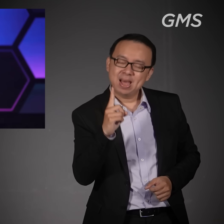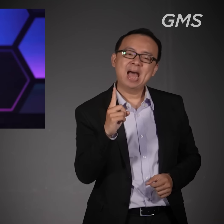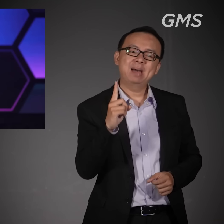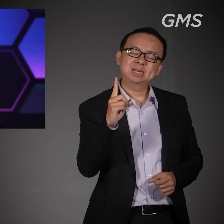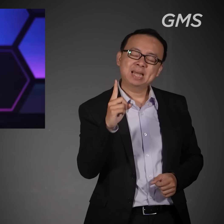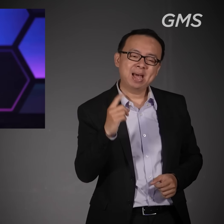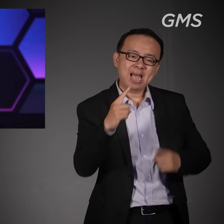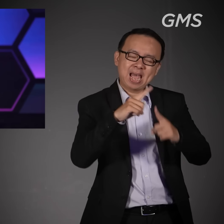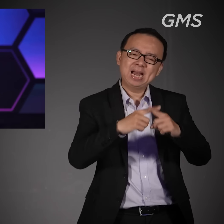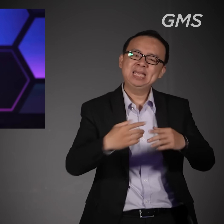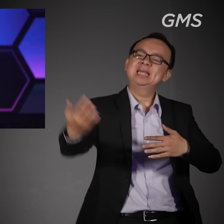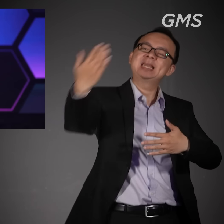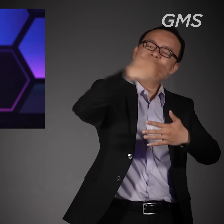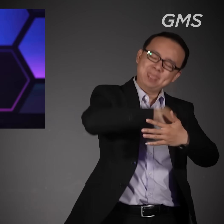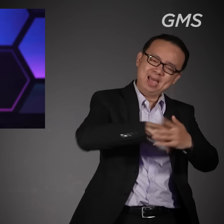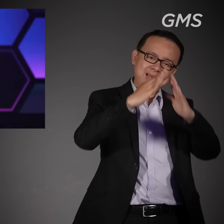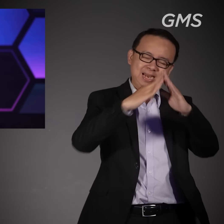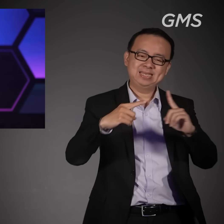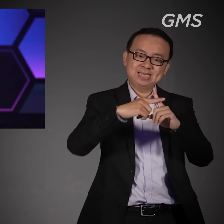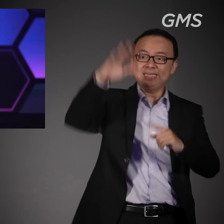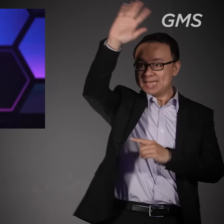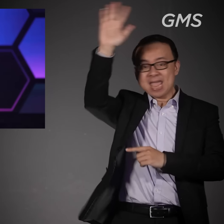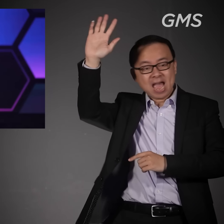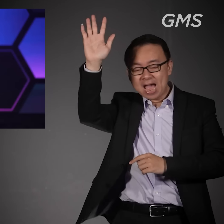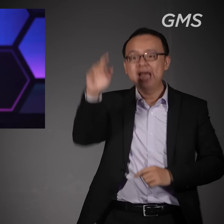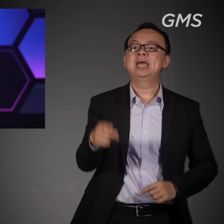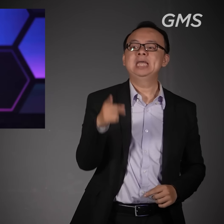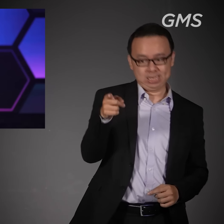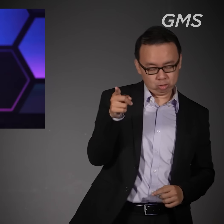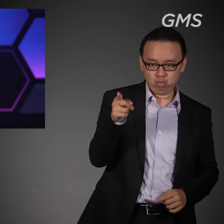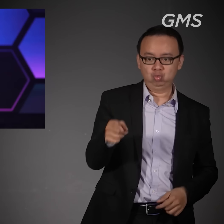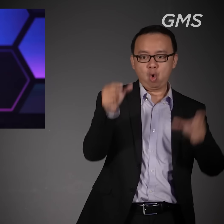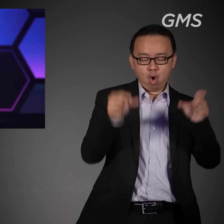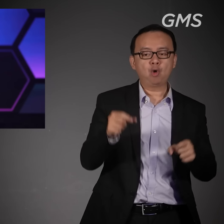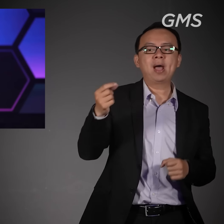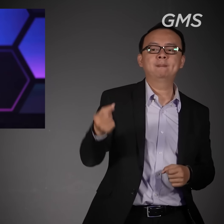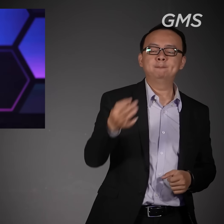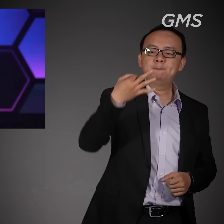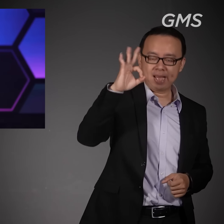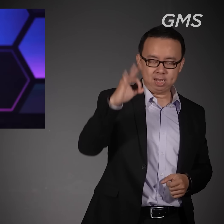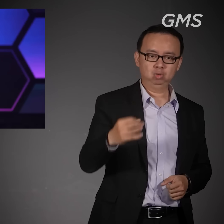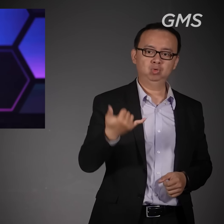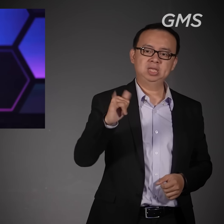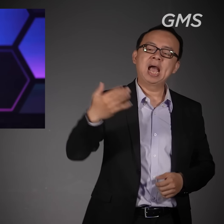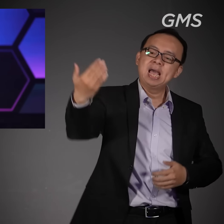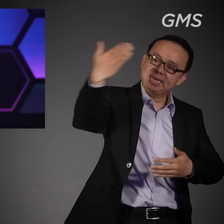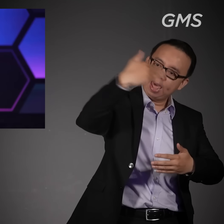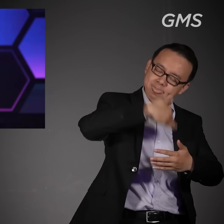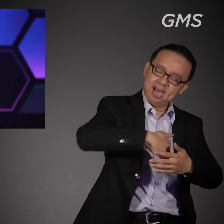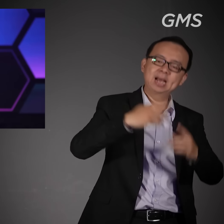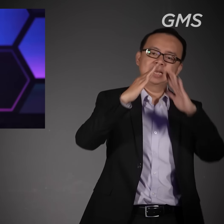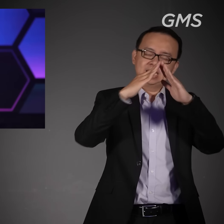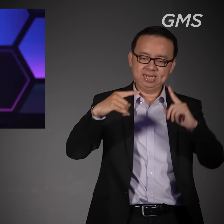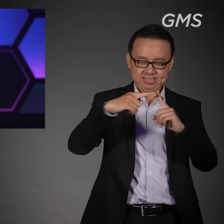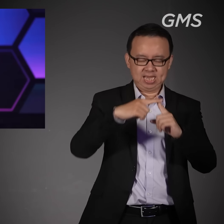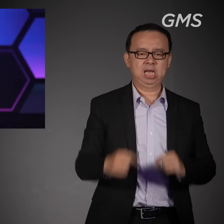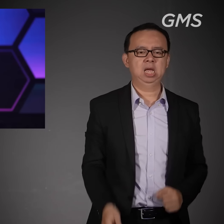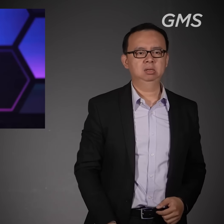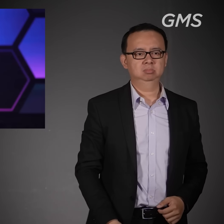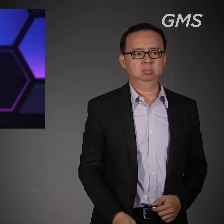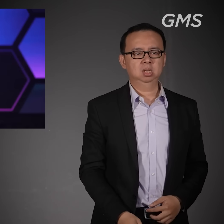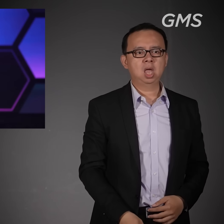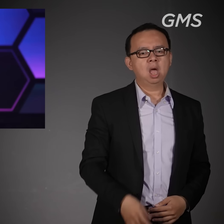Kenapa on-site diadakan? Karena jiwa-jiwa baru ini. Karena mereka perlu rumah rohani.